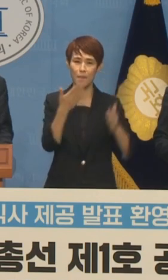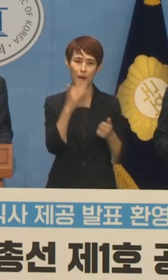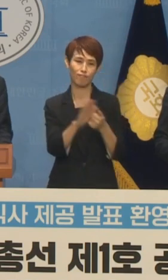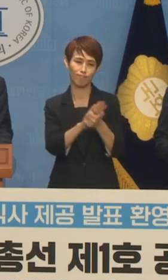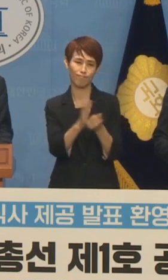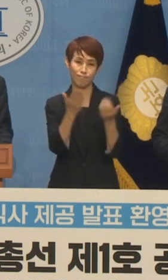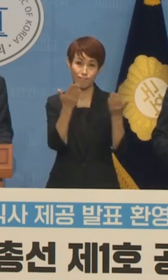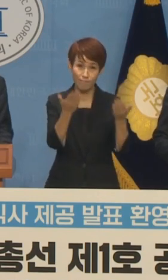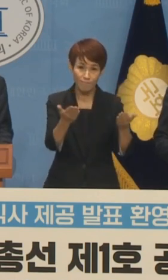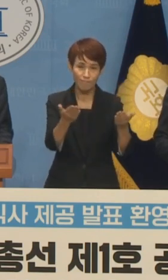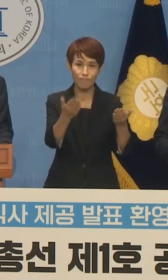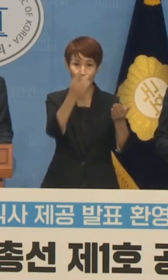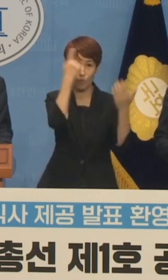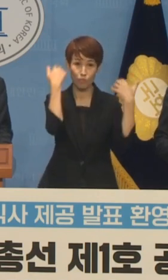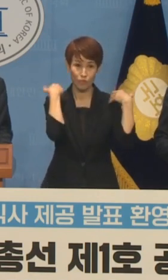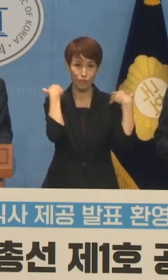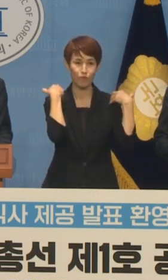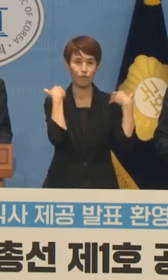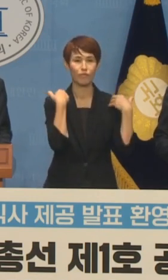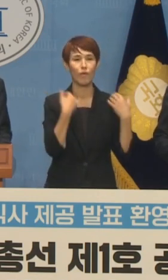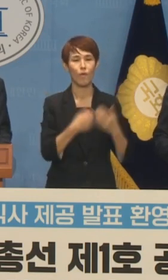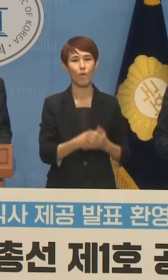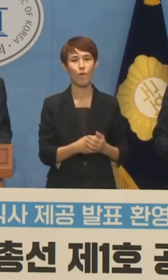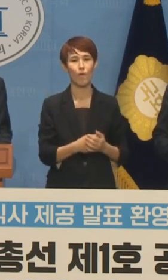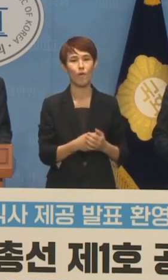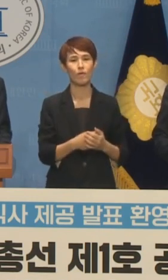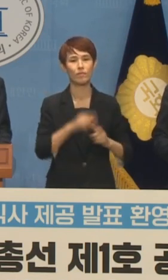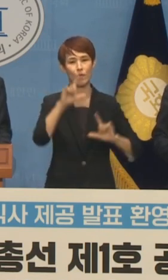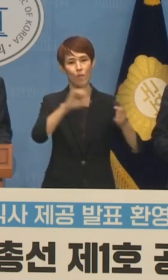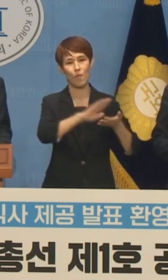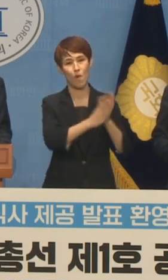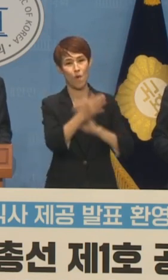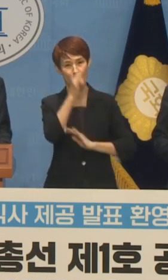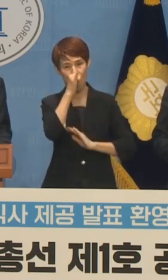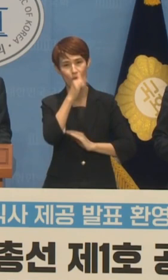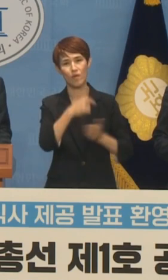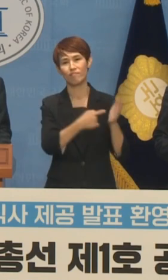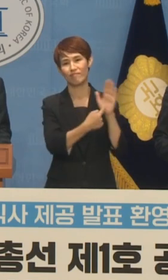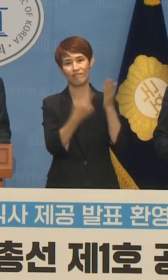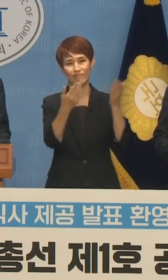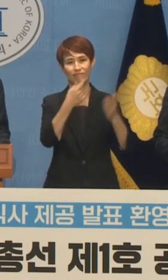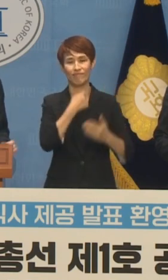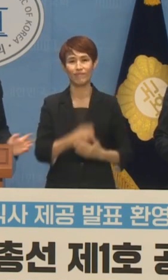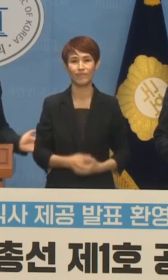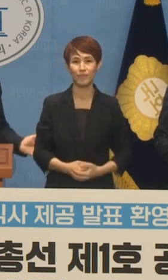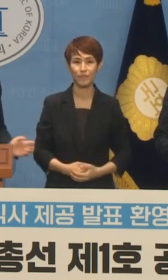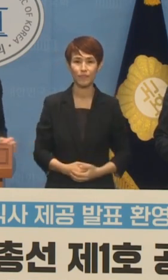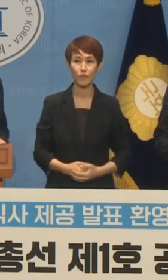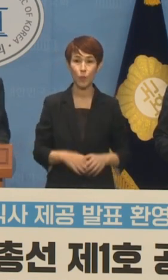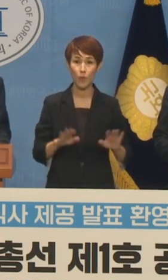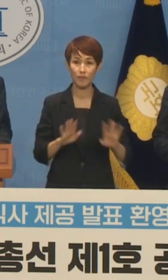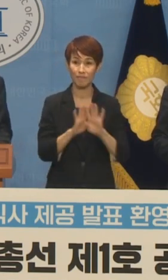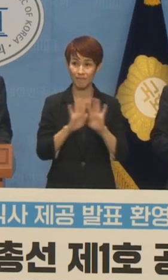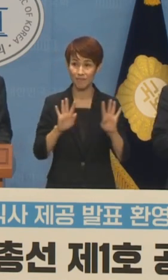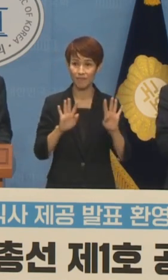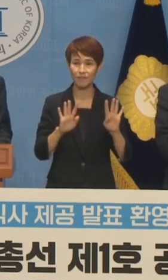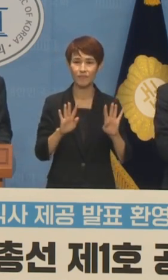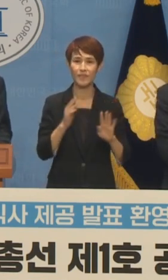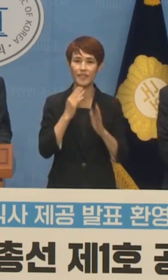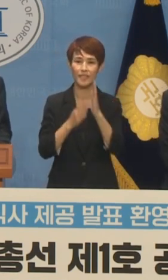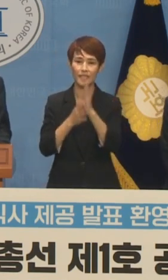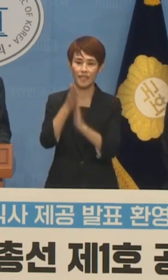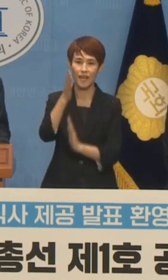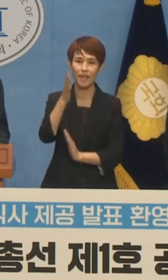정부의 변화된 태도가 있어서 입장을 밝히러 왔습니다. 오늘 함께 해주신 분들 먼저 말씀드리겠습니다. 서울시당위원장 김용호